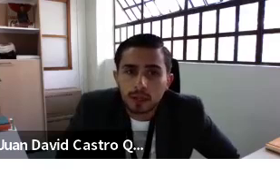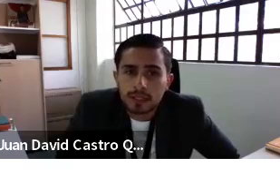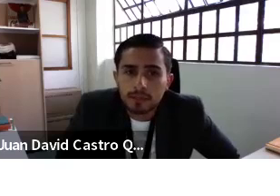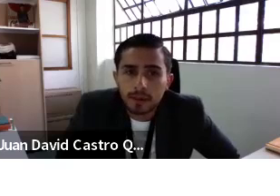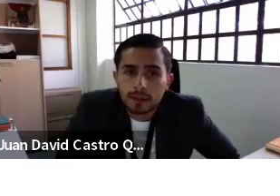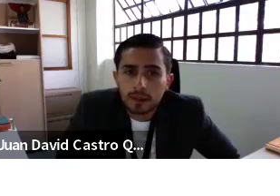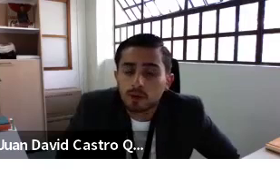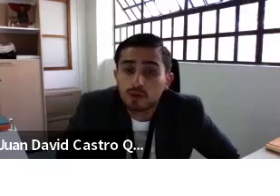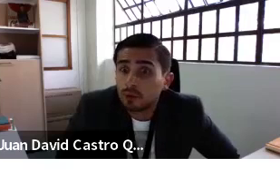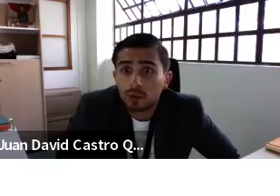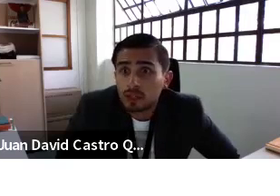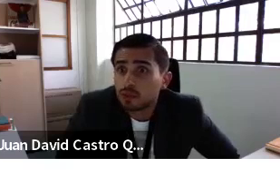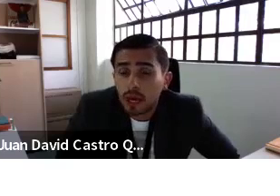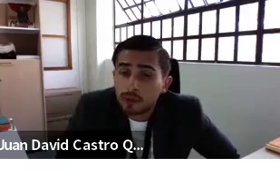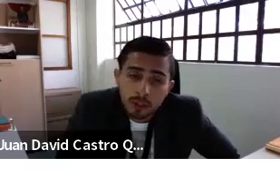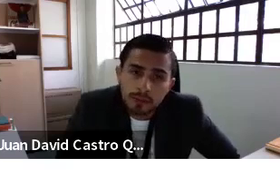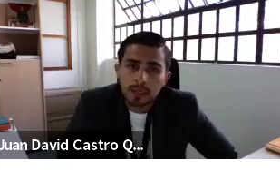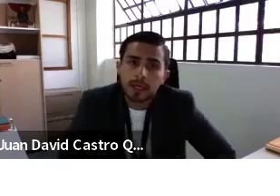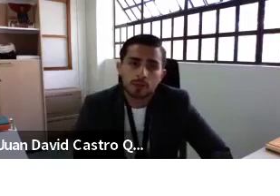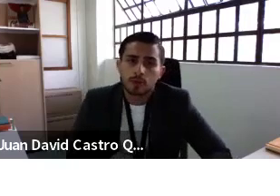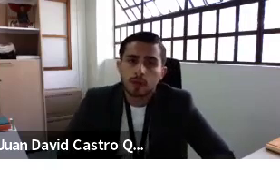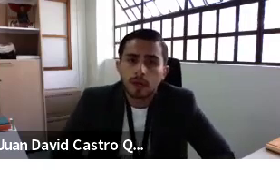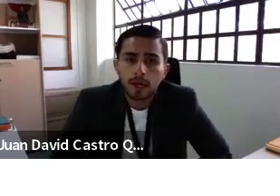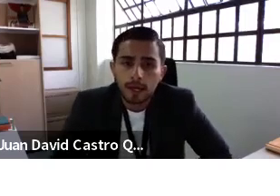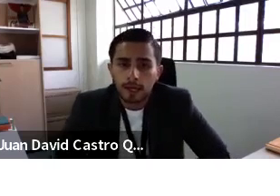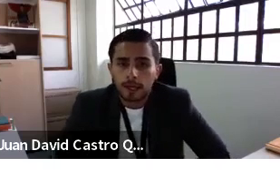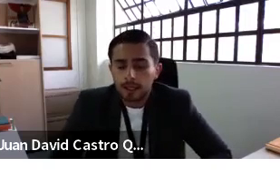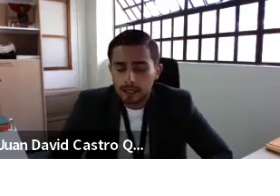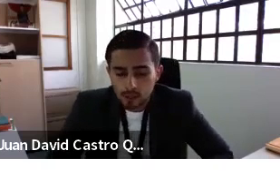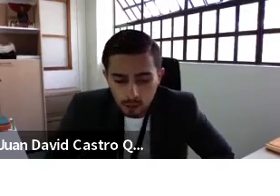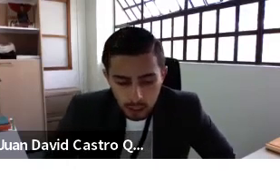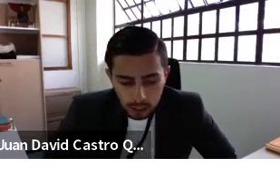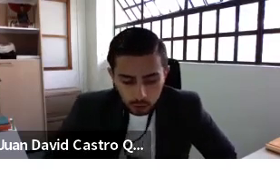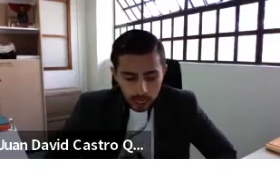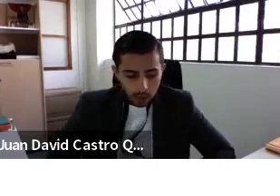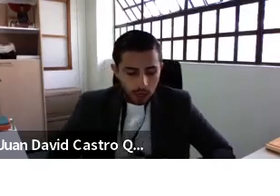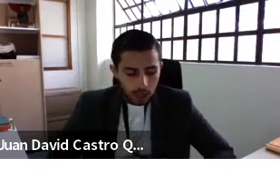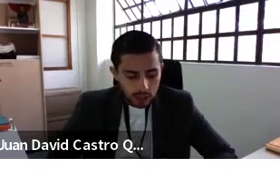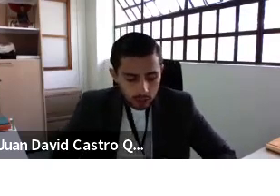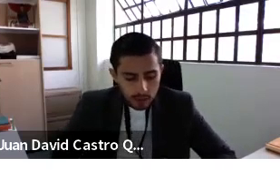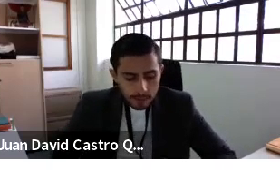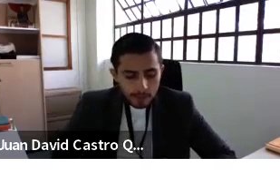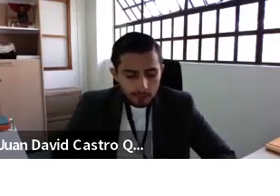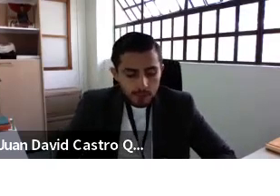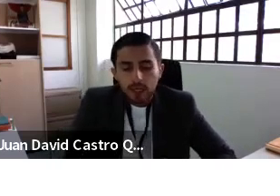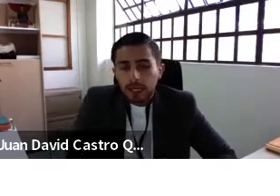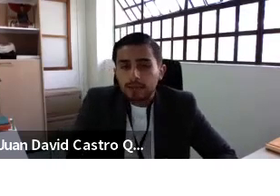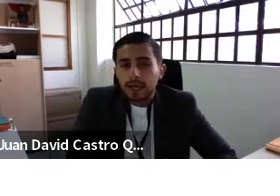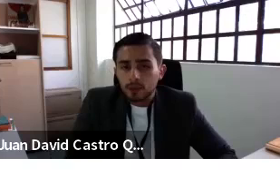tema simplemente de mostrar unos resultados de una investigación y esto lo traigo a colación pues porque digamos